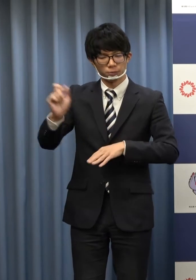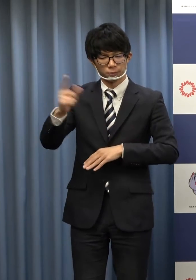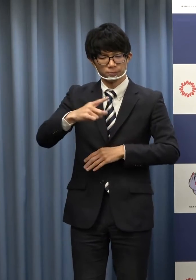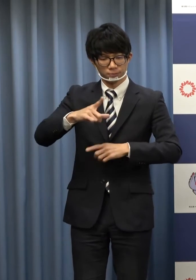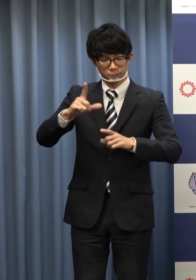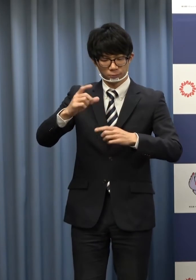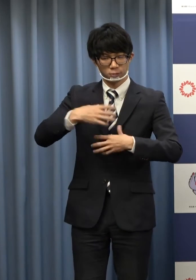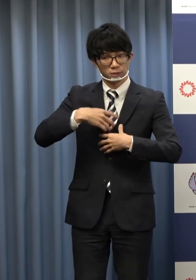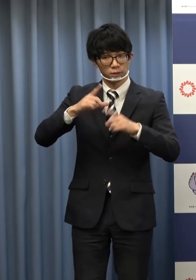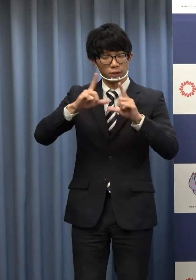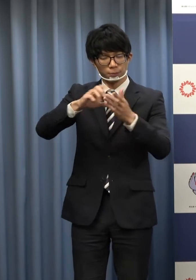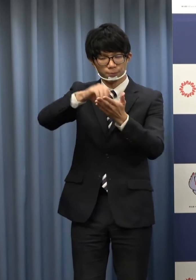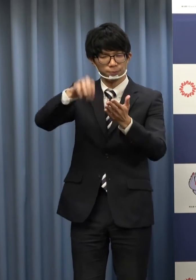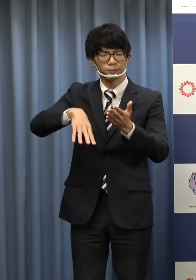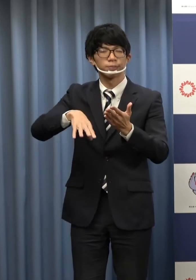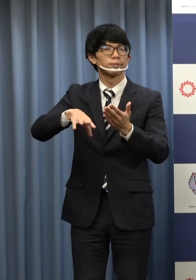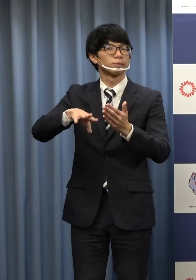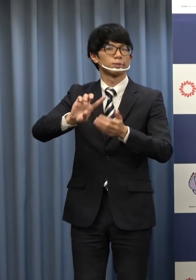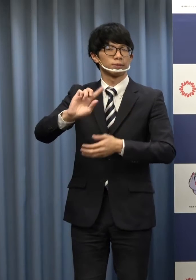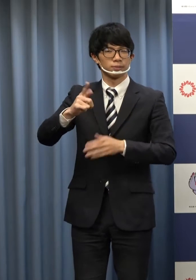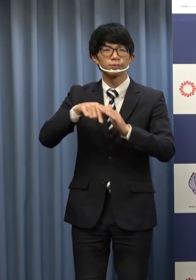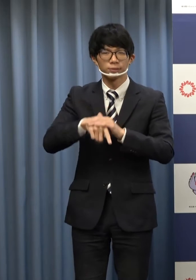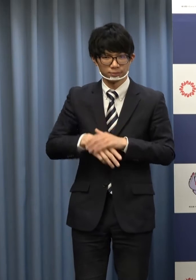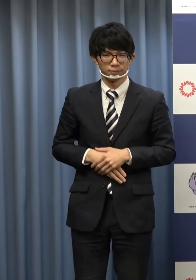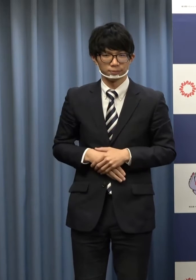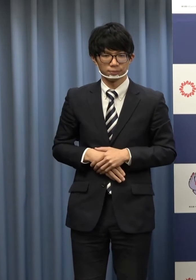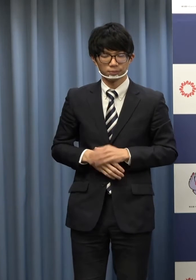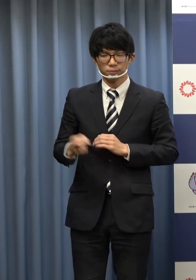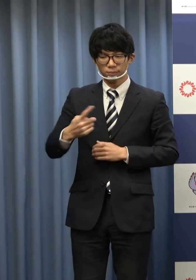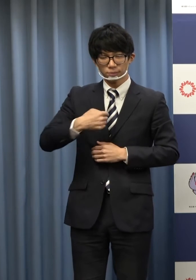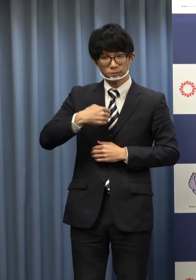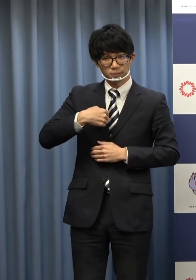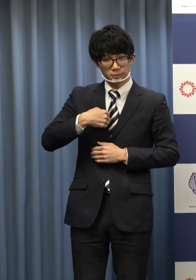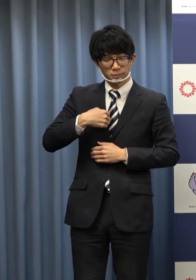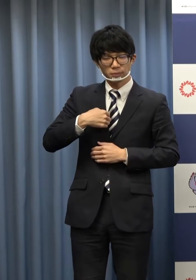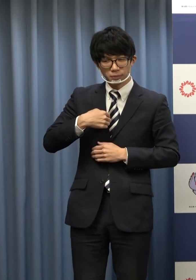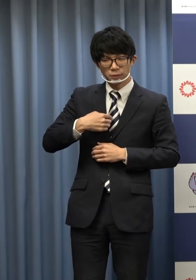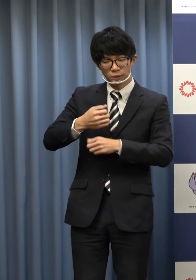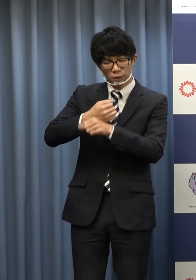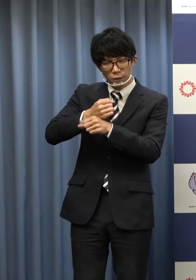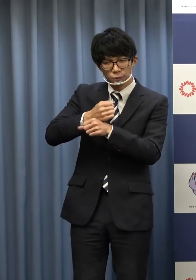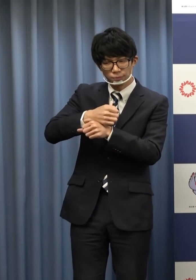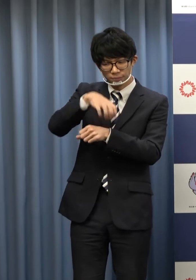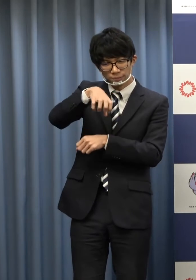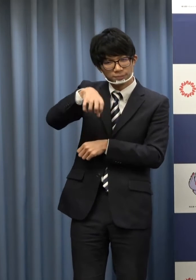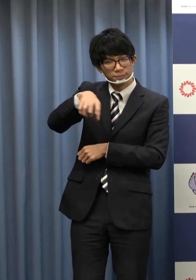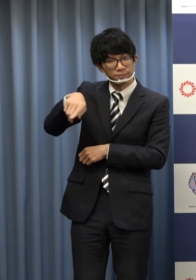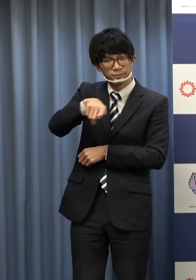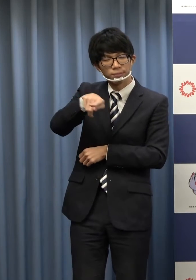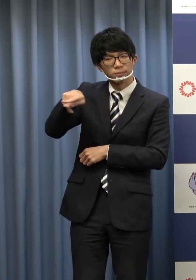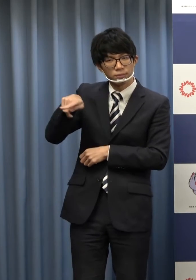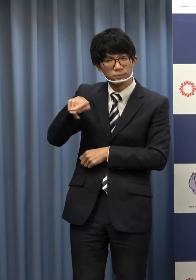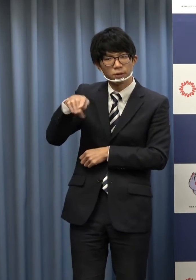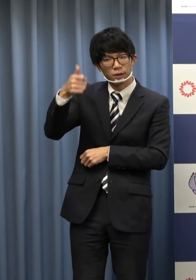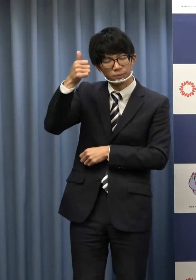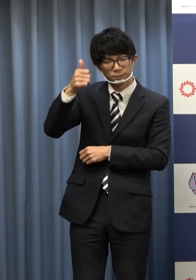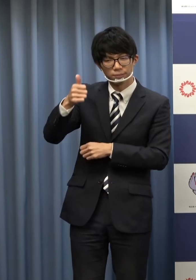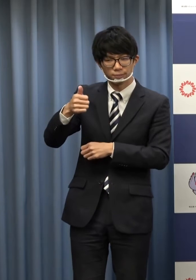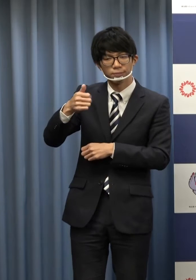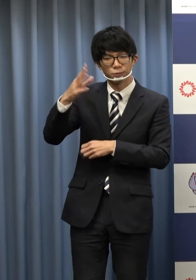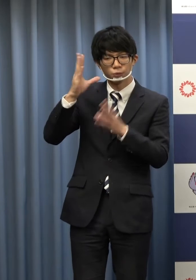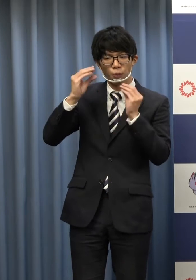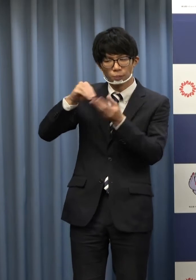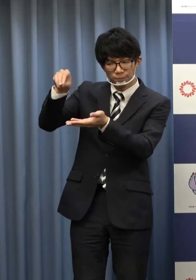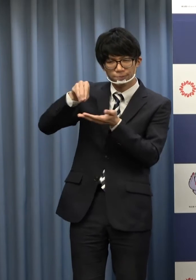々の産業労働部でも試算をさせていただいて、で研究機関等からもさまざまなご提供いただいてますけれども